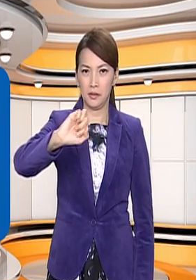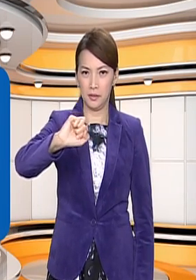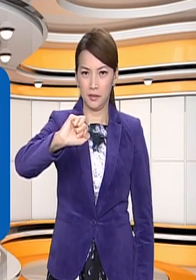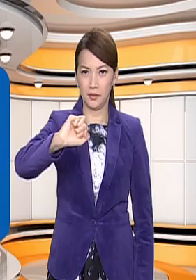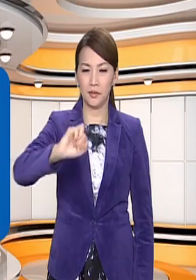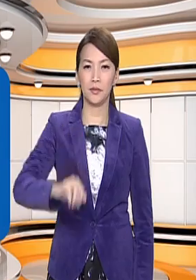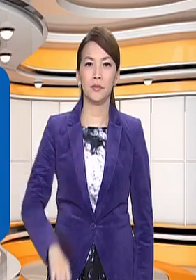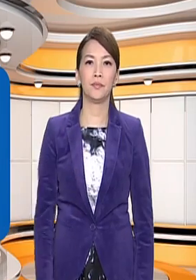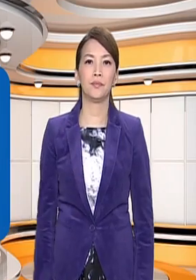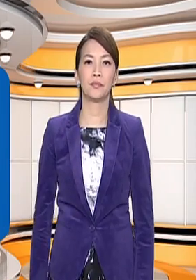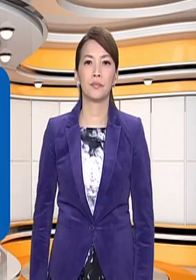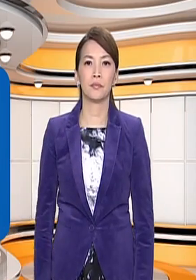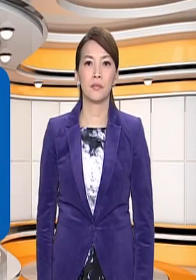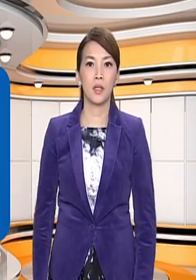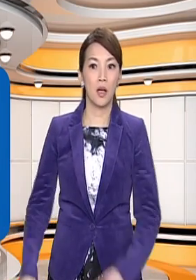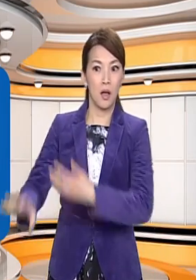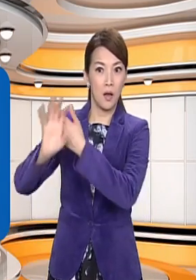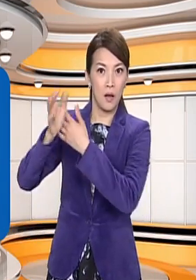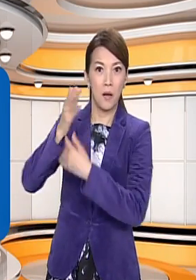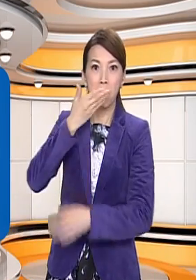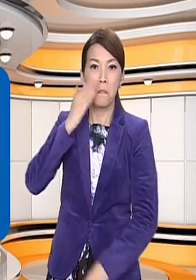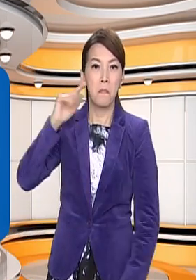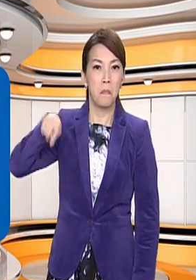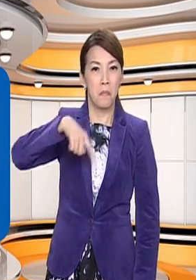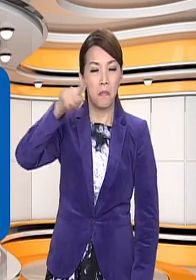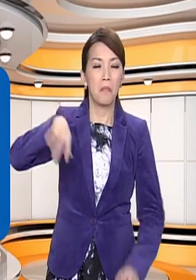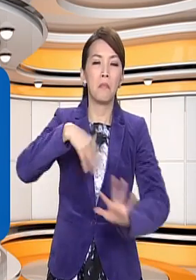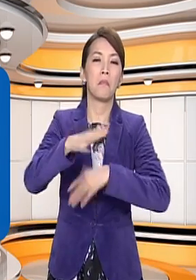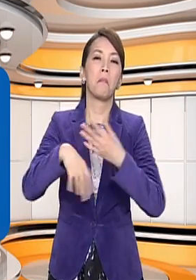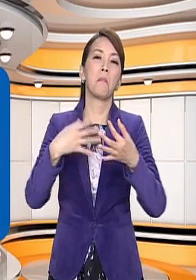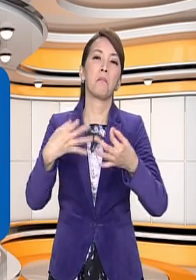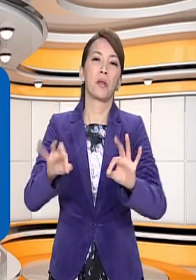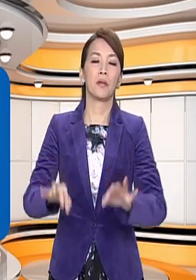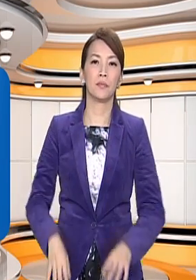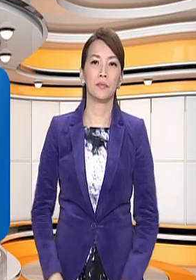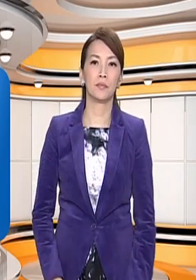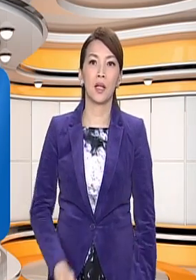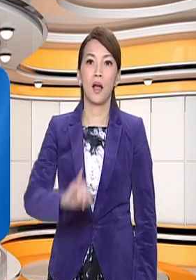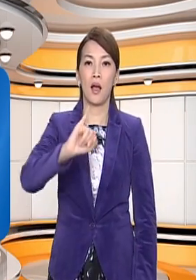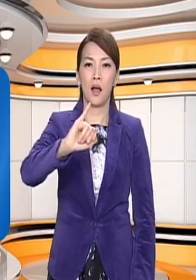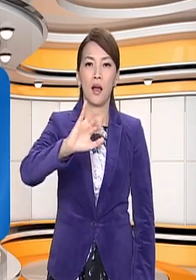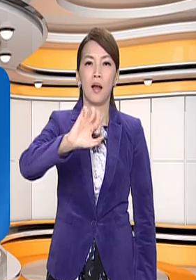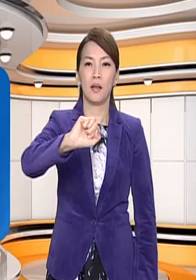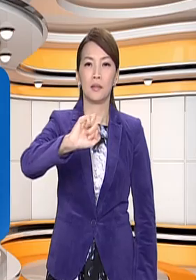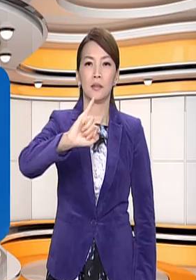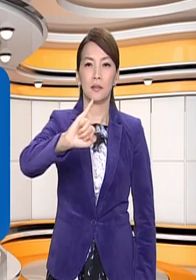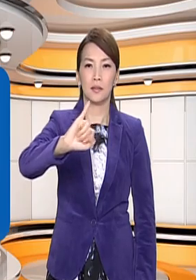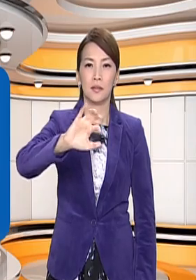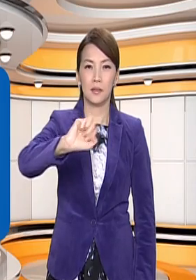ISIS 表示伊斯兰国，而至于一般外国的龙朋友，则是直接比 ISIS。